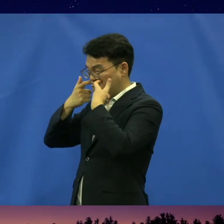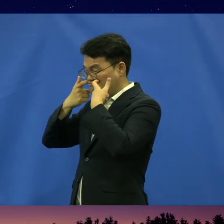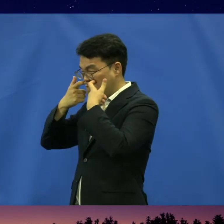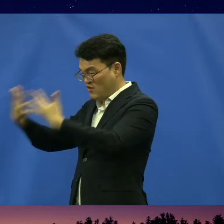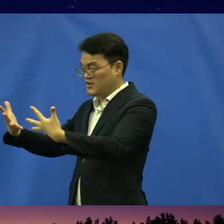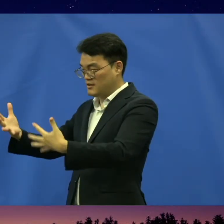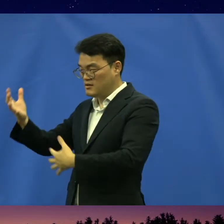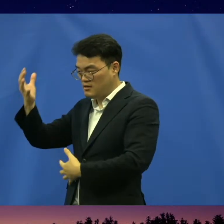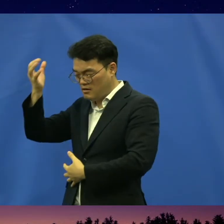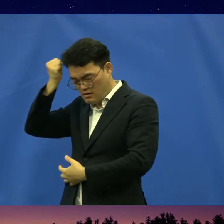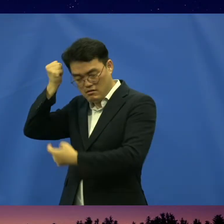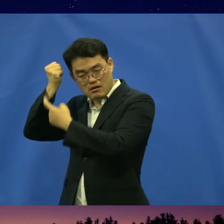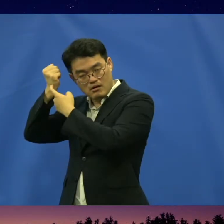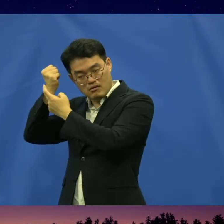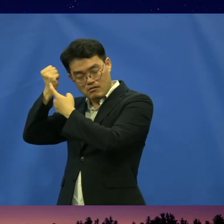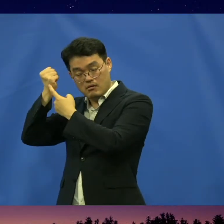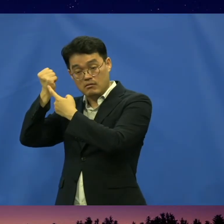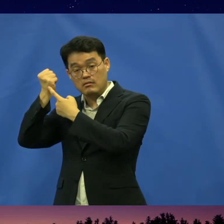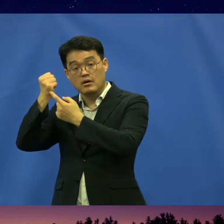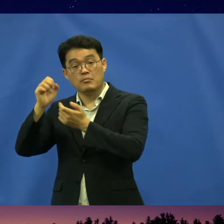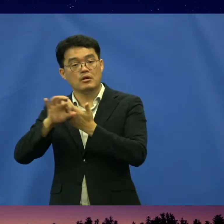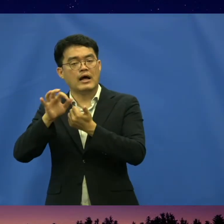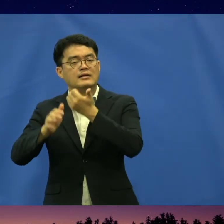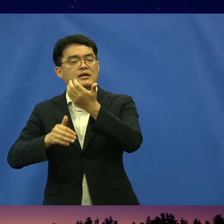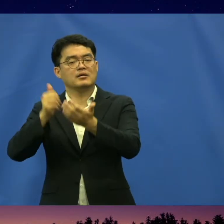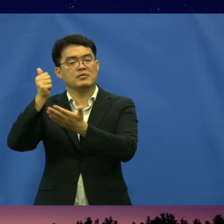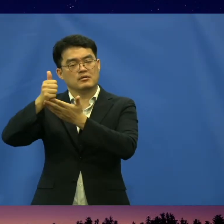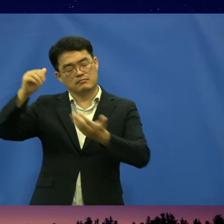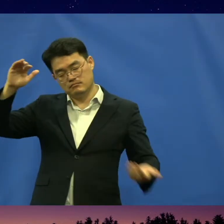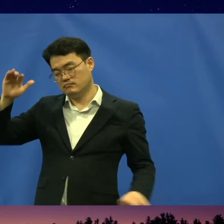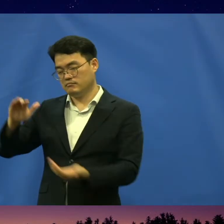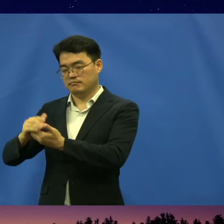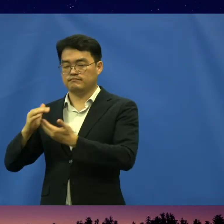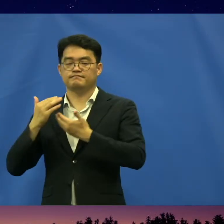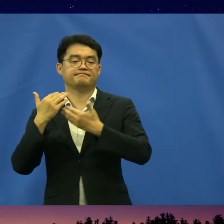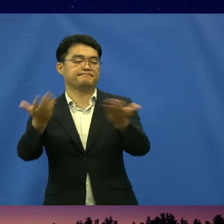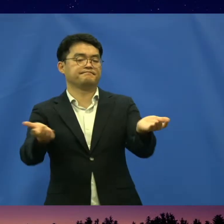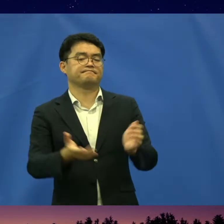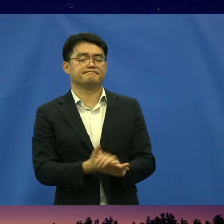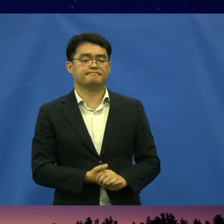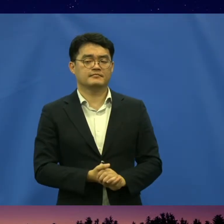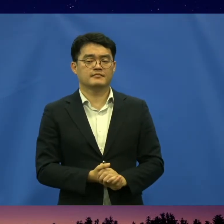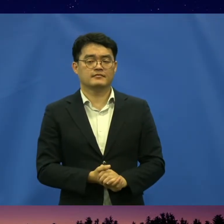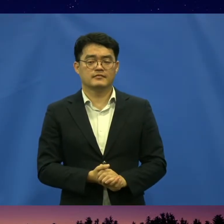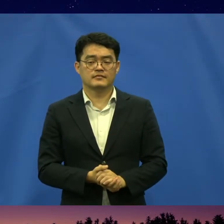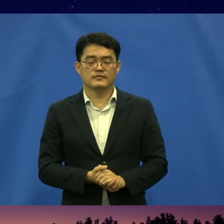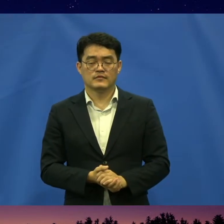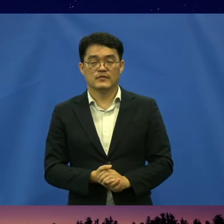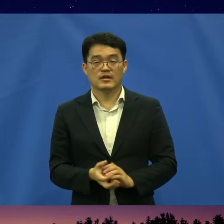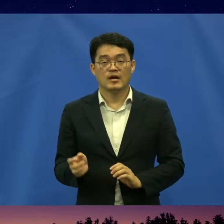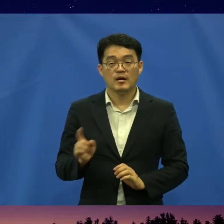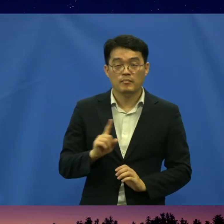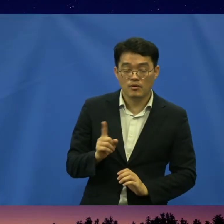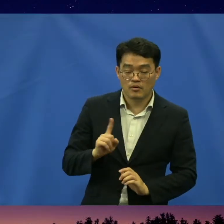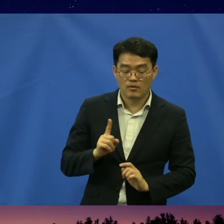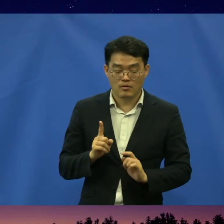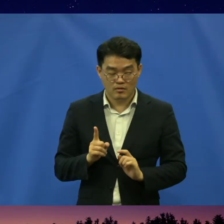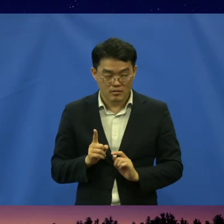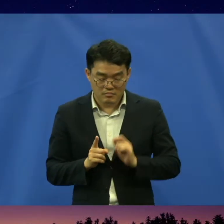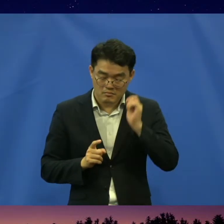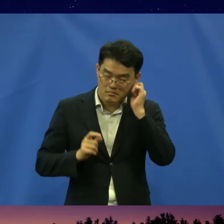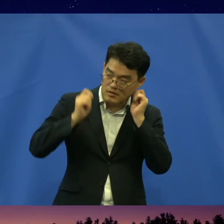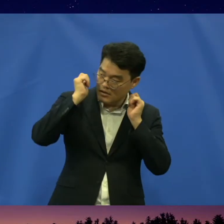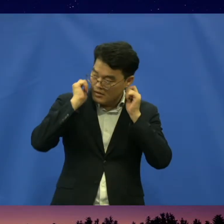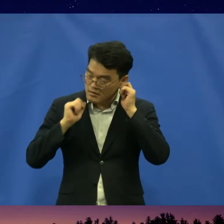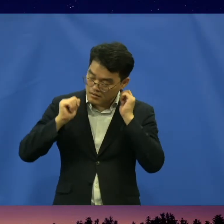그러면 하나님이 하시는 거예요. 괜히 괜히 싸움이 휘둘리고 괜히 내 감정에